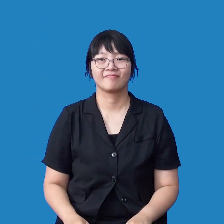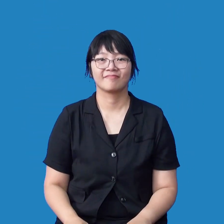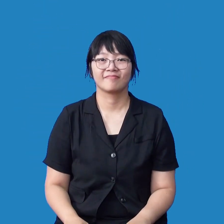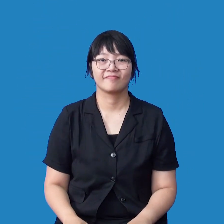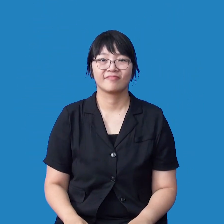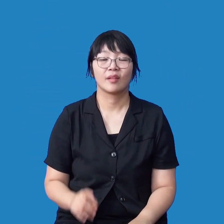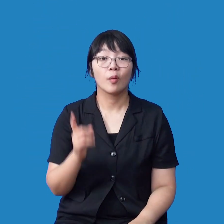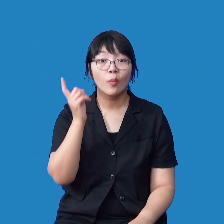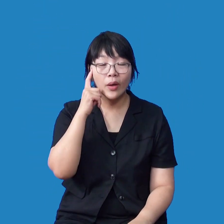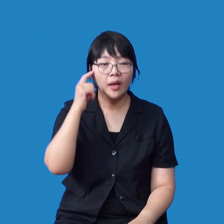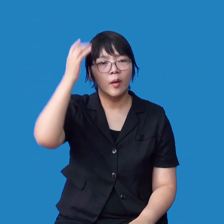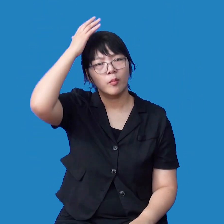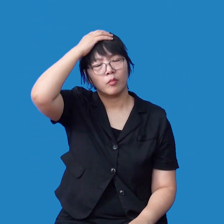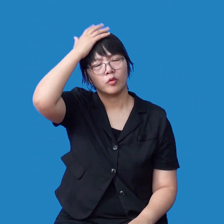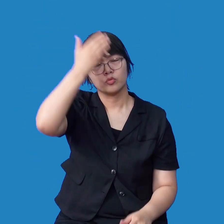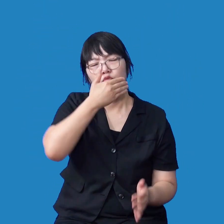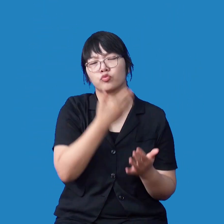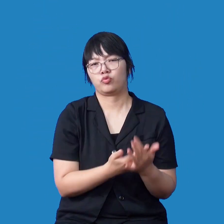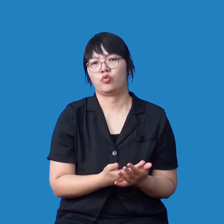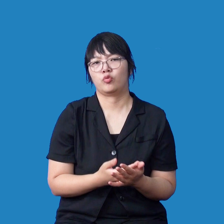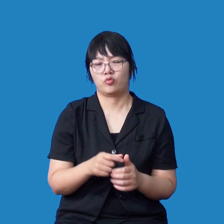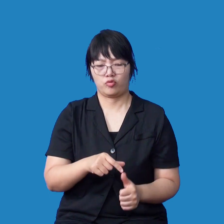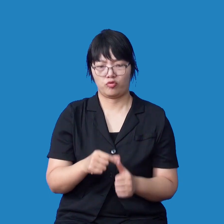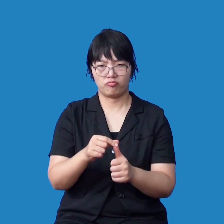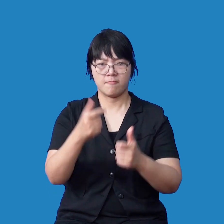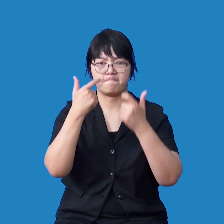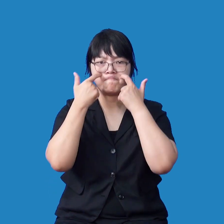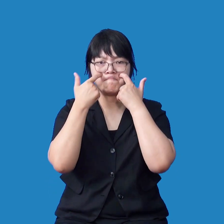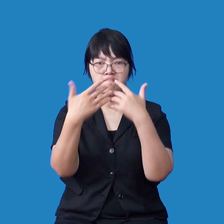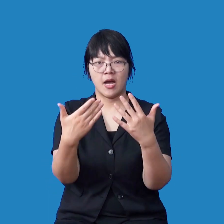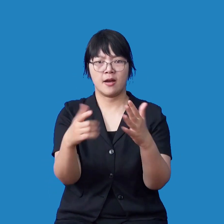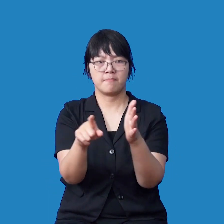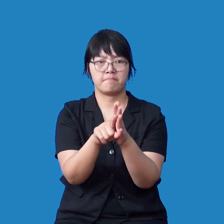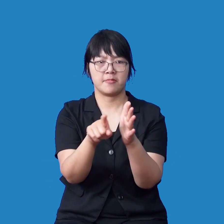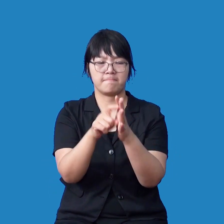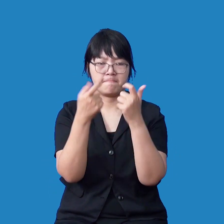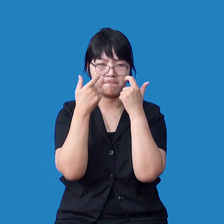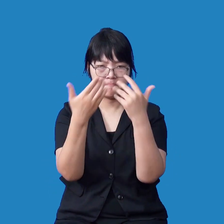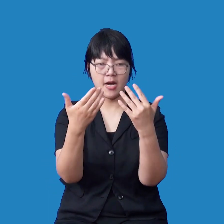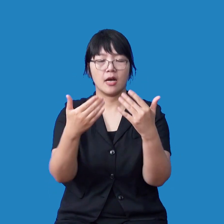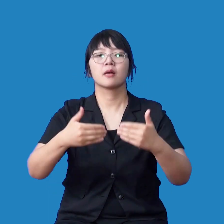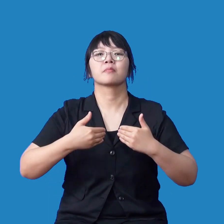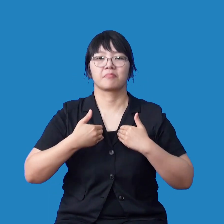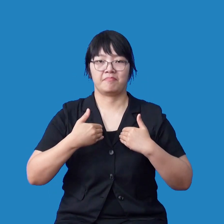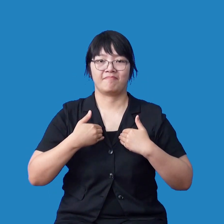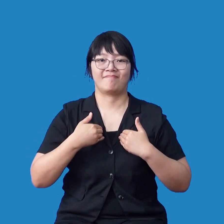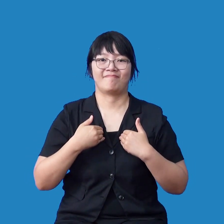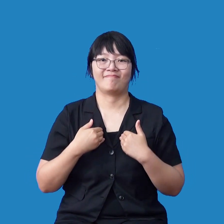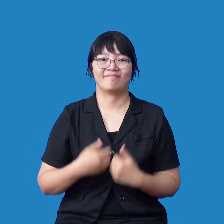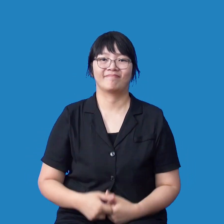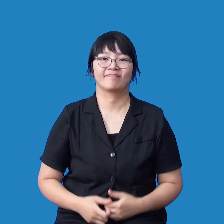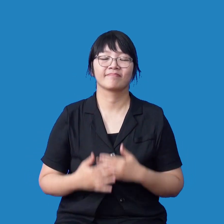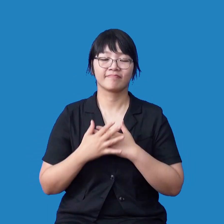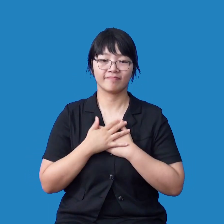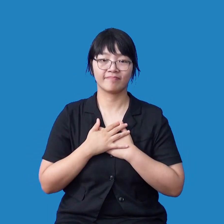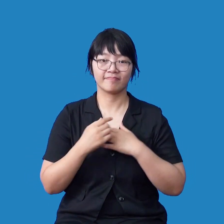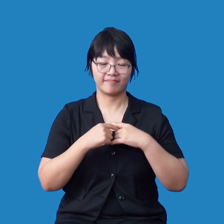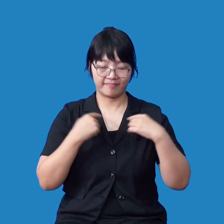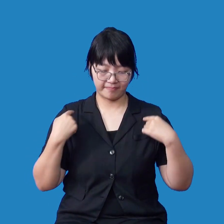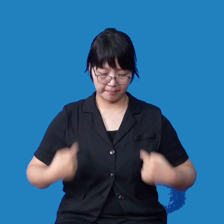말은 머리가 제일 중요해요. 구원의 확신. 정말 그것으로 준비해야 한다 이 말이에요. 구원의 투구. 또